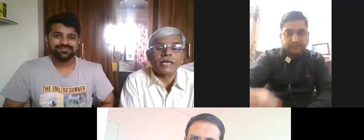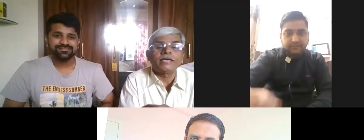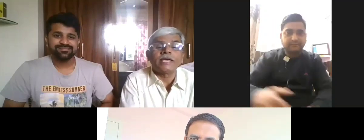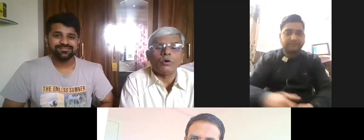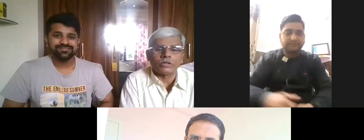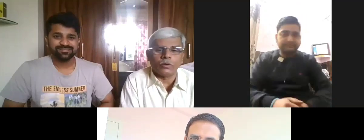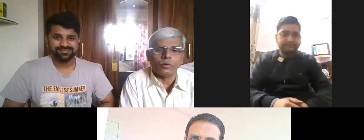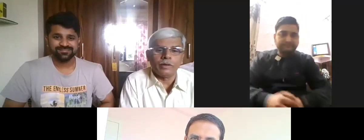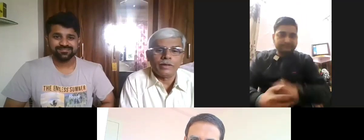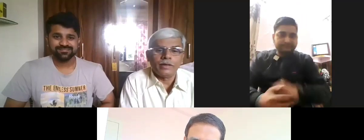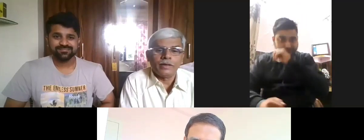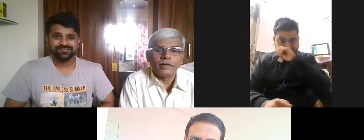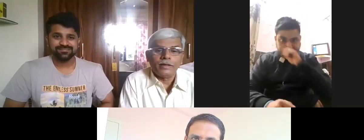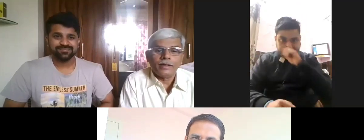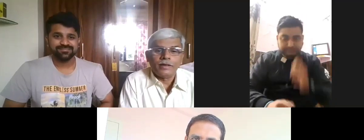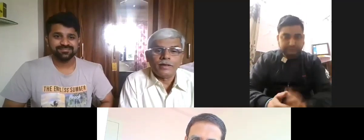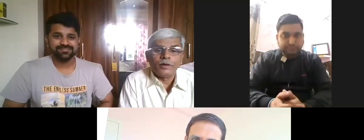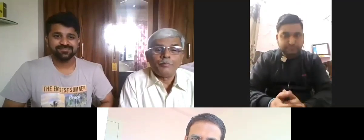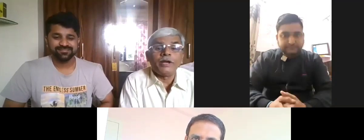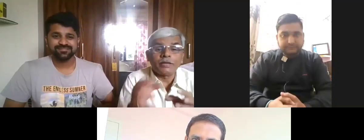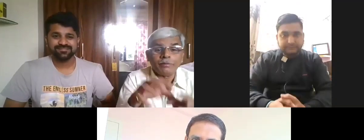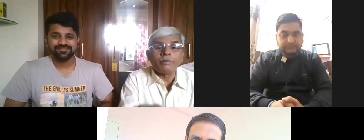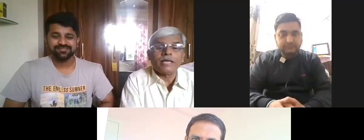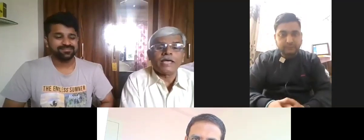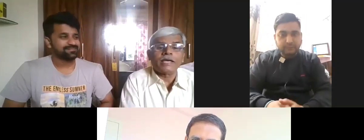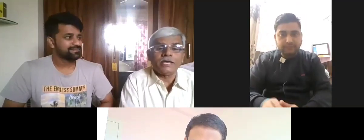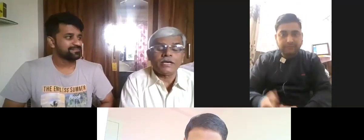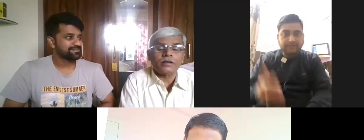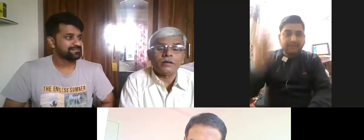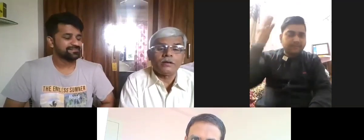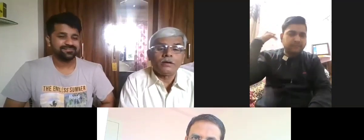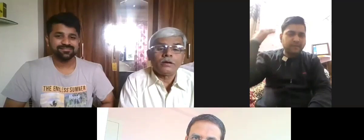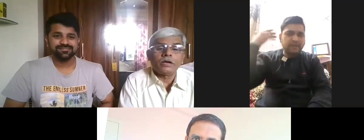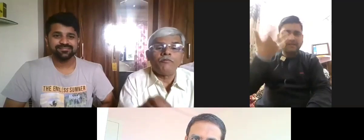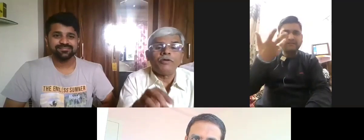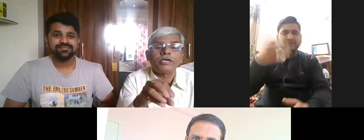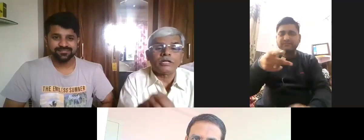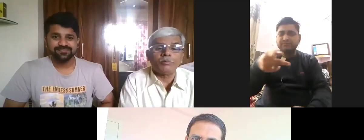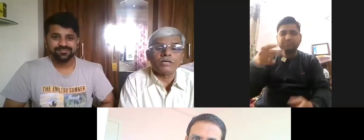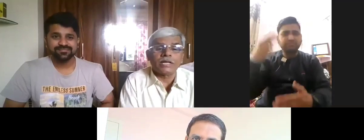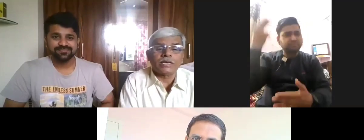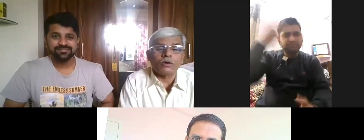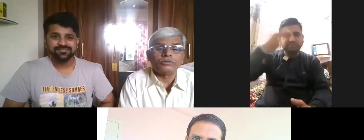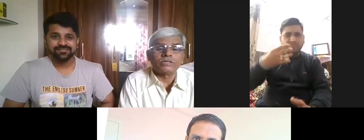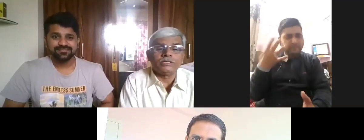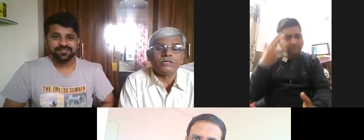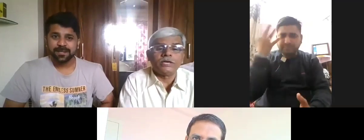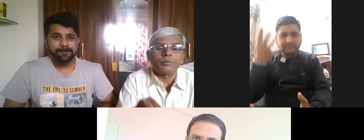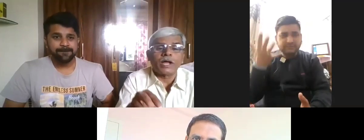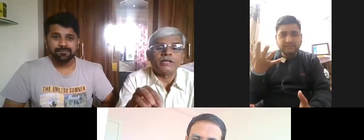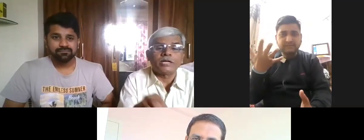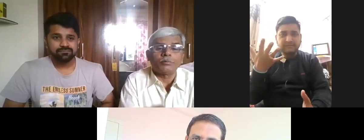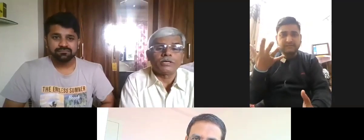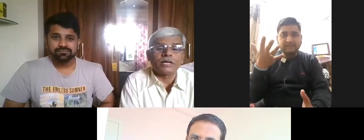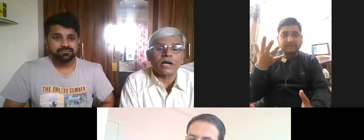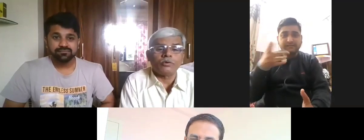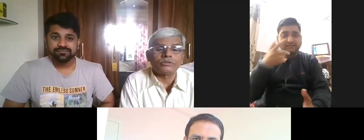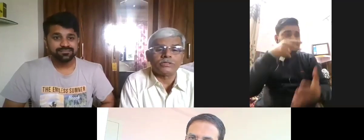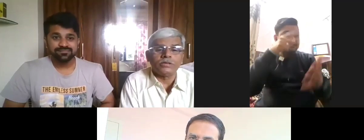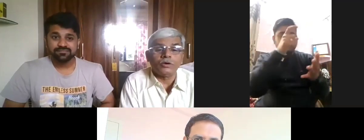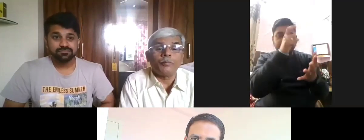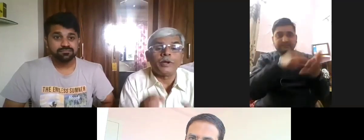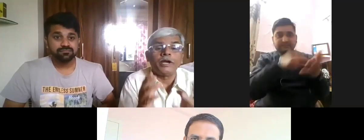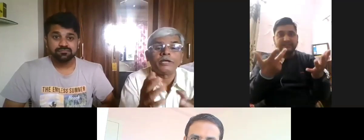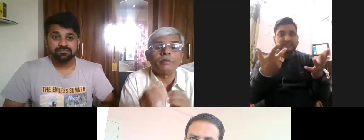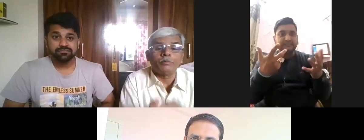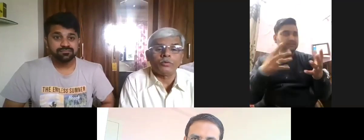मुझे बताया कि क्या होता है, वो पेंटिंग में बताया कि एक कव्य की आत्मकथा क्या हो सकती है, एक प्राणी की आत्मकथा क्या हो